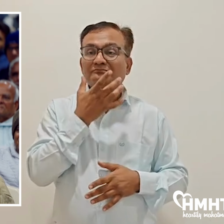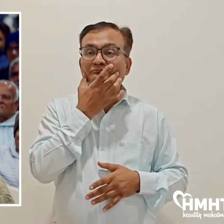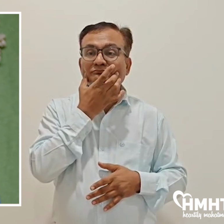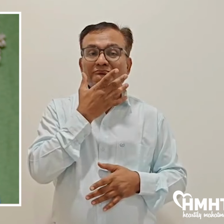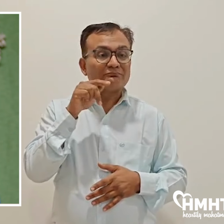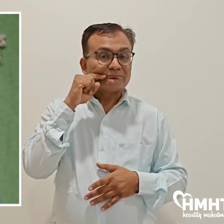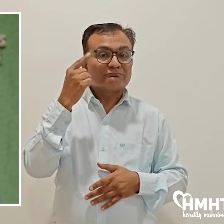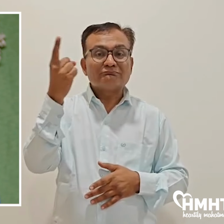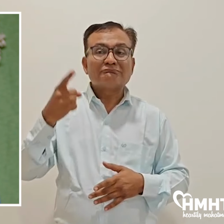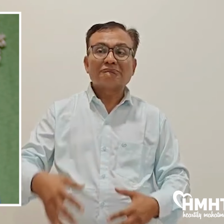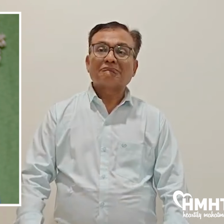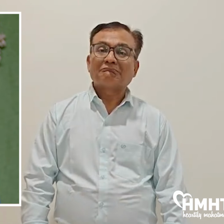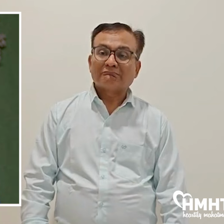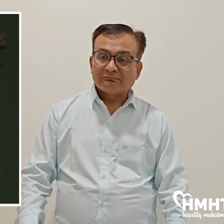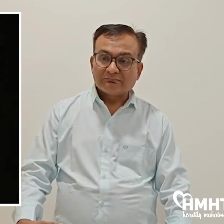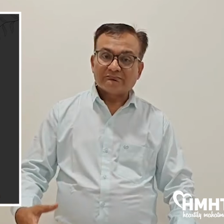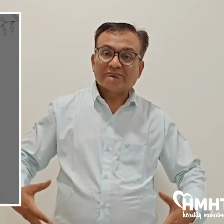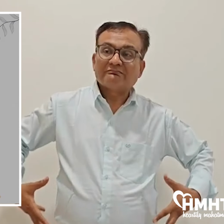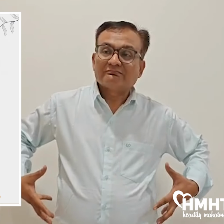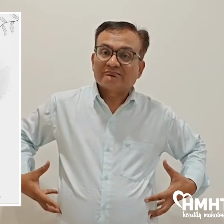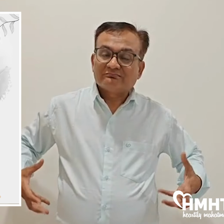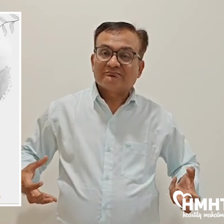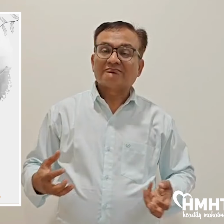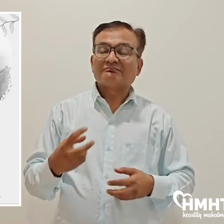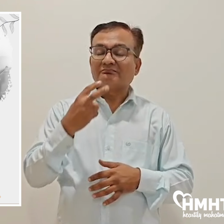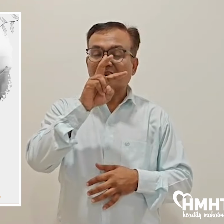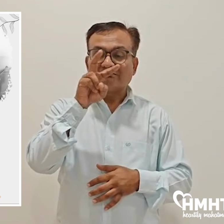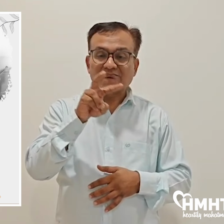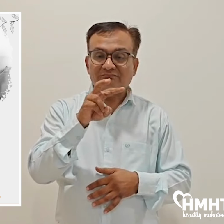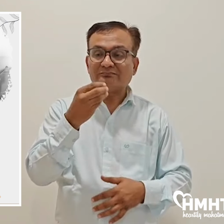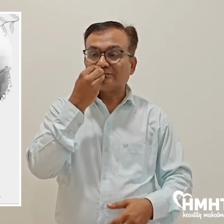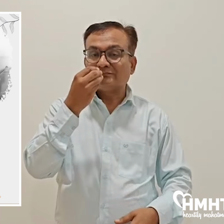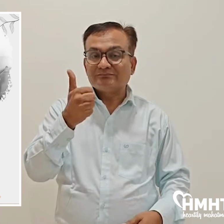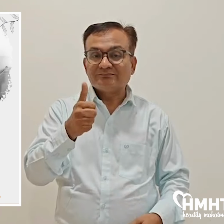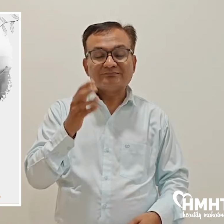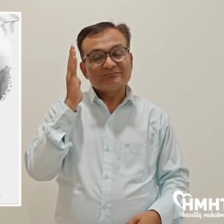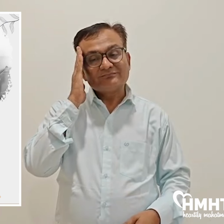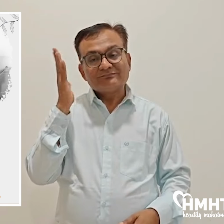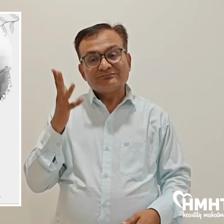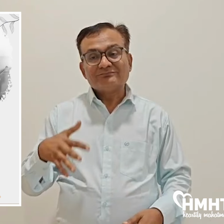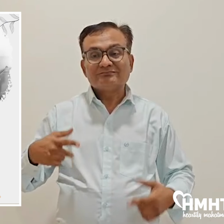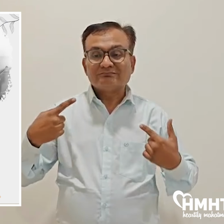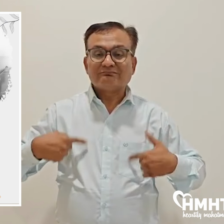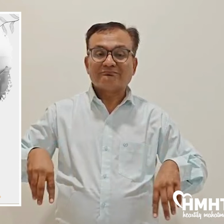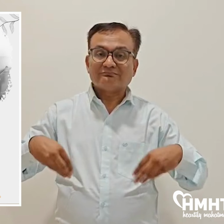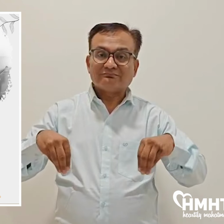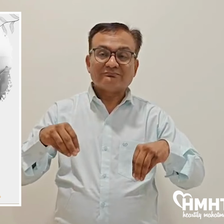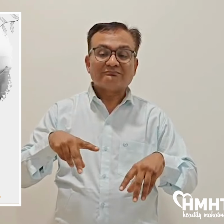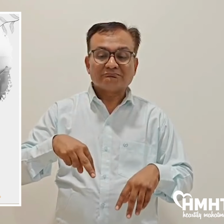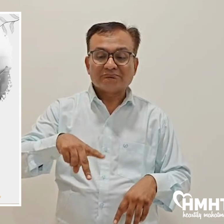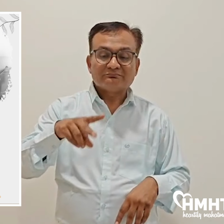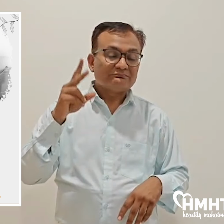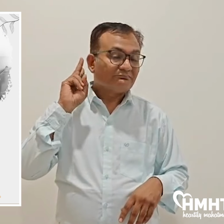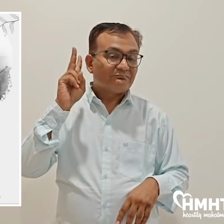અને મેં જોયું ગઈડપણમાં આપણે પૂછી જોઈએ, કાકા આર્થરાઇટિસ થયું હોય ને, ડિમેન્શિયા થયું હોય ને, ભૂખ લાગે